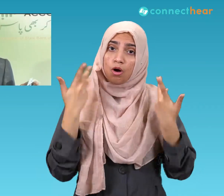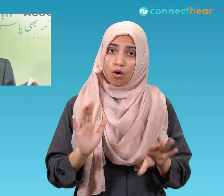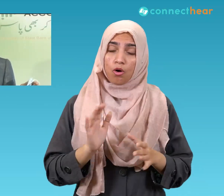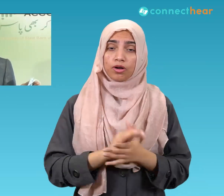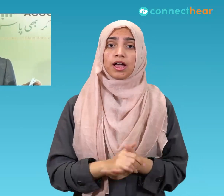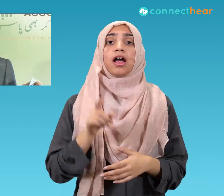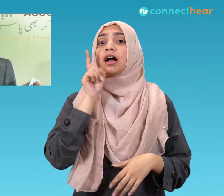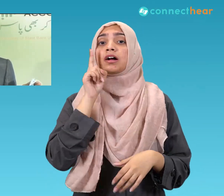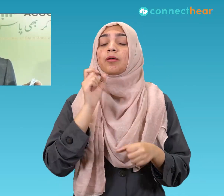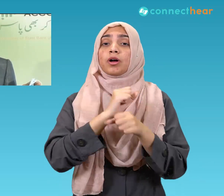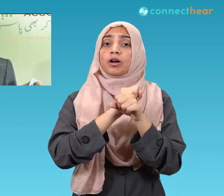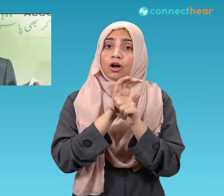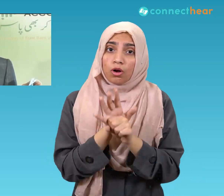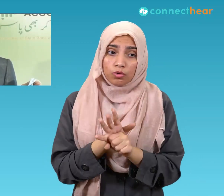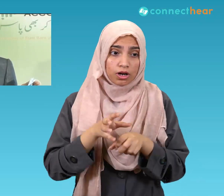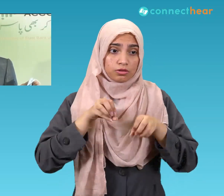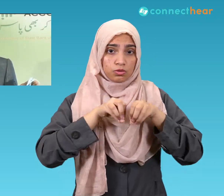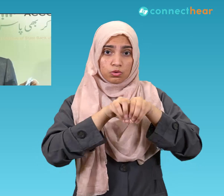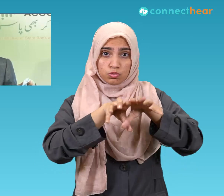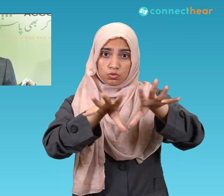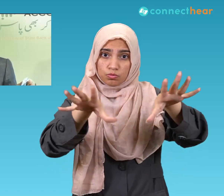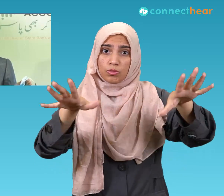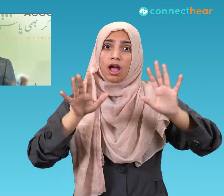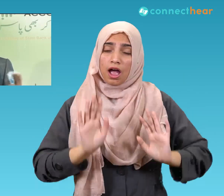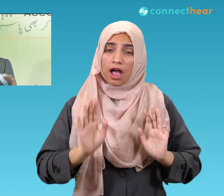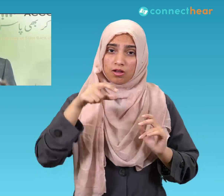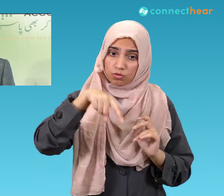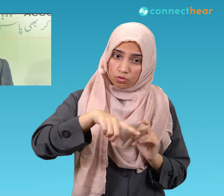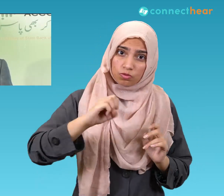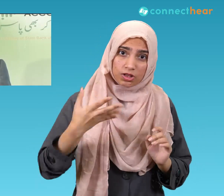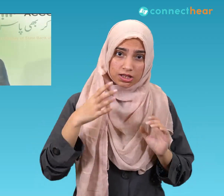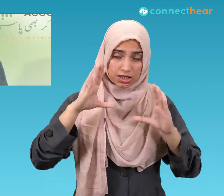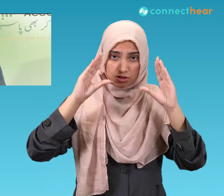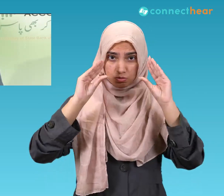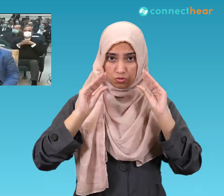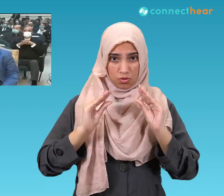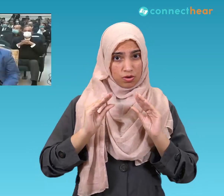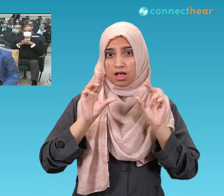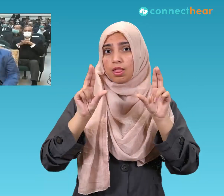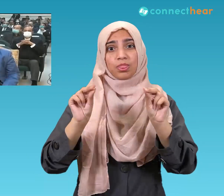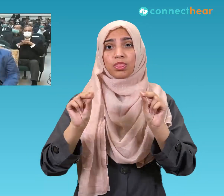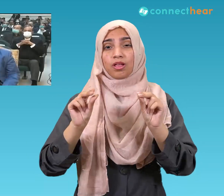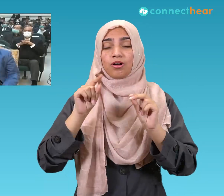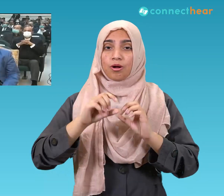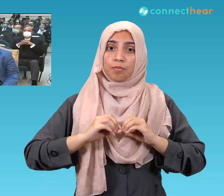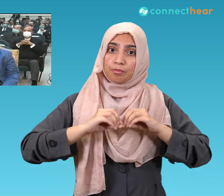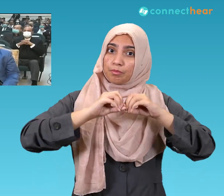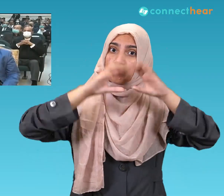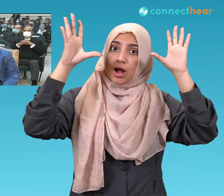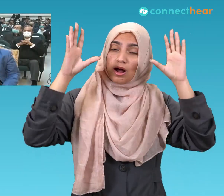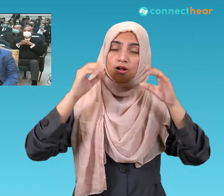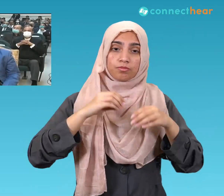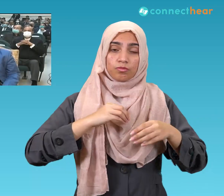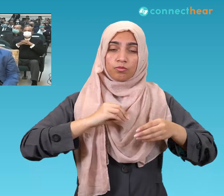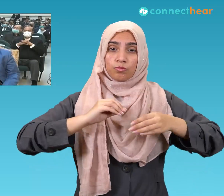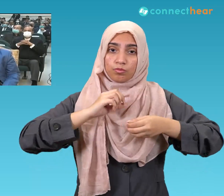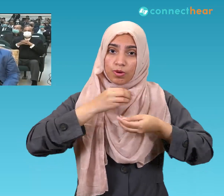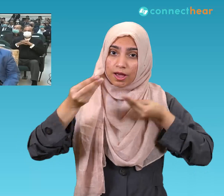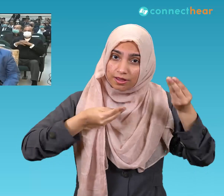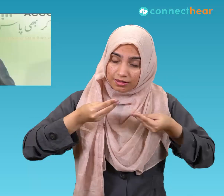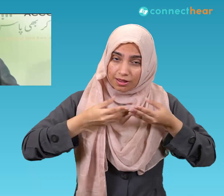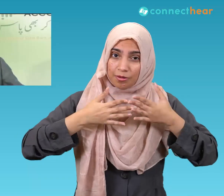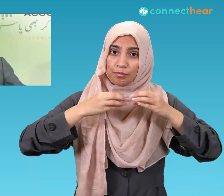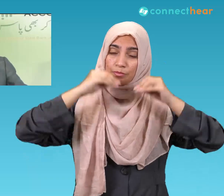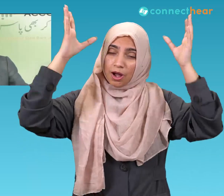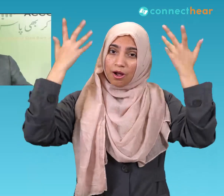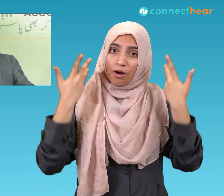ہیں دنیا کی اکانومیز کے. اور ہماری جو ایکسپورٹس بڑھی ہیں یہ برِ صغیر میں جو ہمارے سے آگے تھے، بنگلہ دیش اور ان